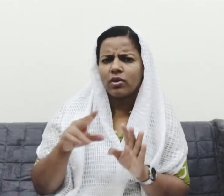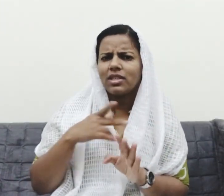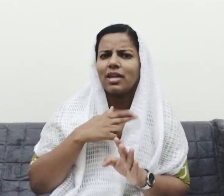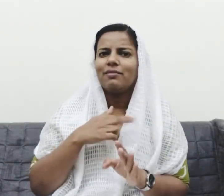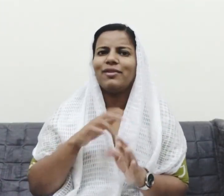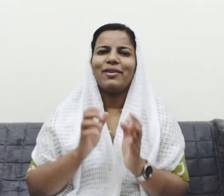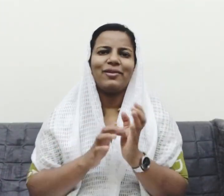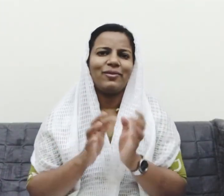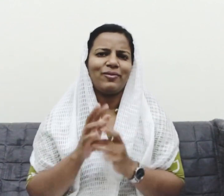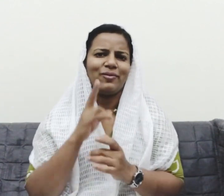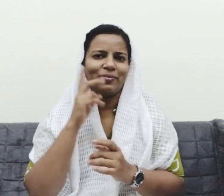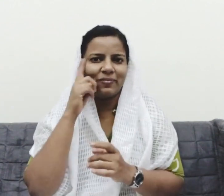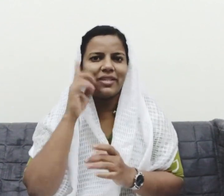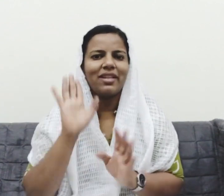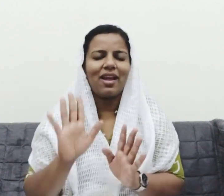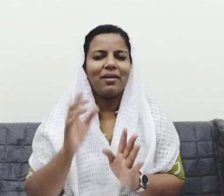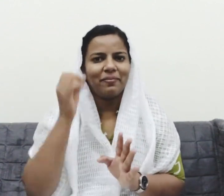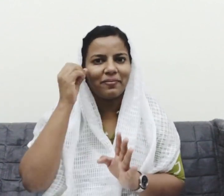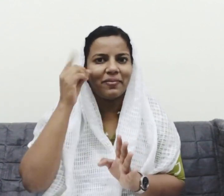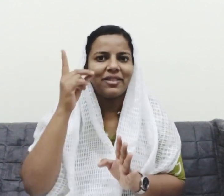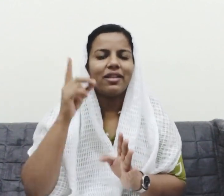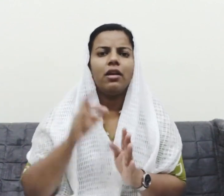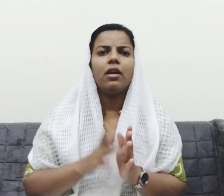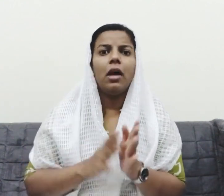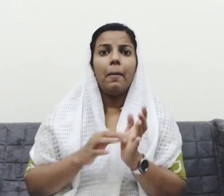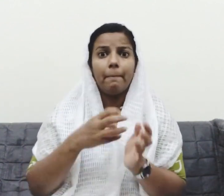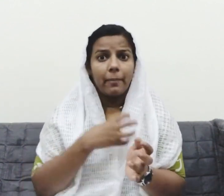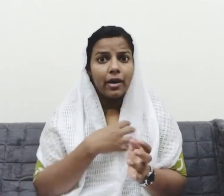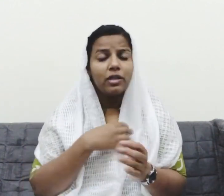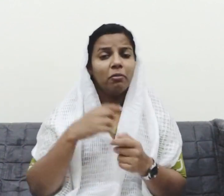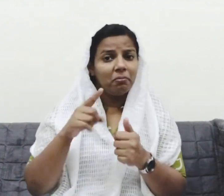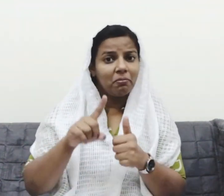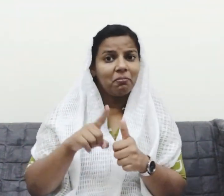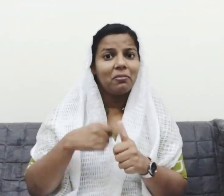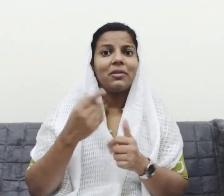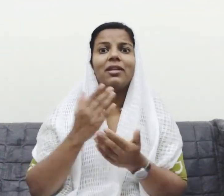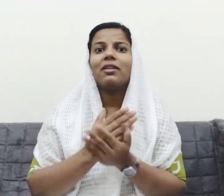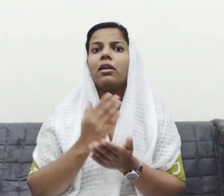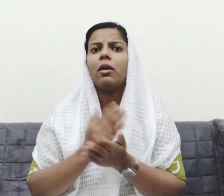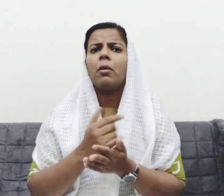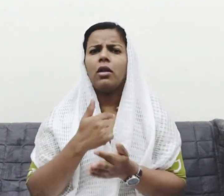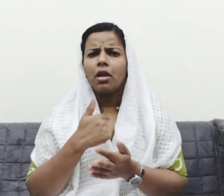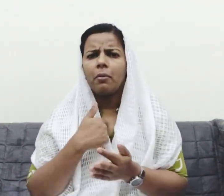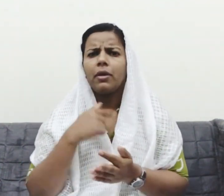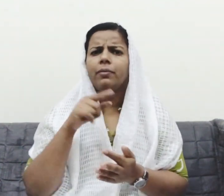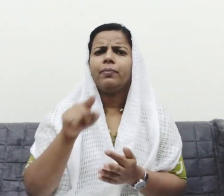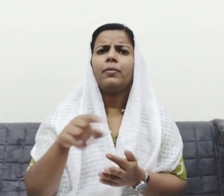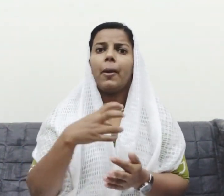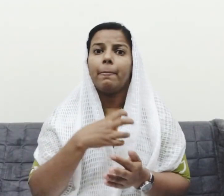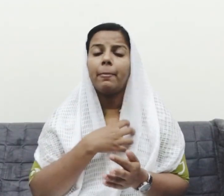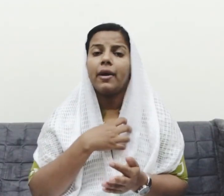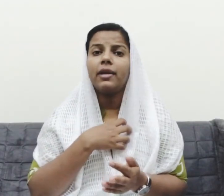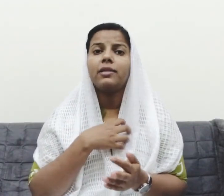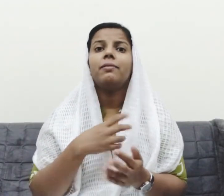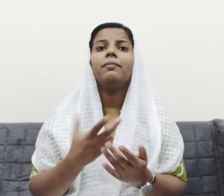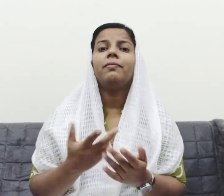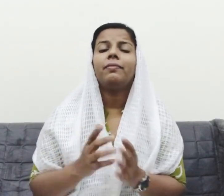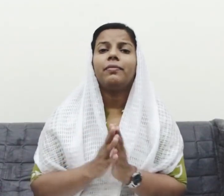നോക്കിയിട്ട് തോന്നുന്നില്ല. അപ്പം മനസ്സെന്ന് പറയുന്നത് വളരെ പ്രധാനപ്പെട്ടത്. നമ്മുടെ ഓരോരുത്തരുടെയും മനസ്സ്